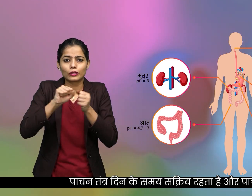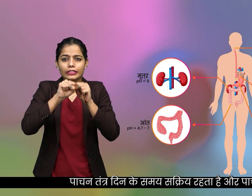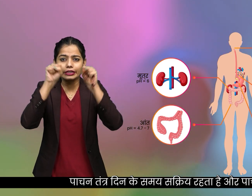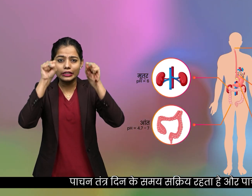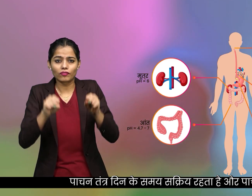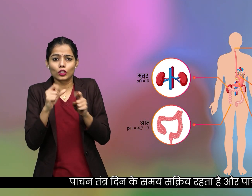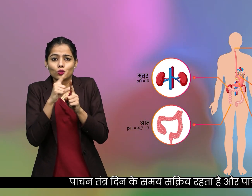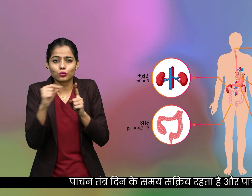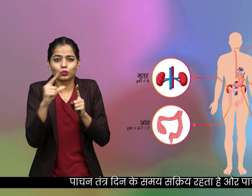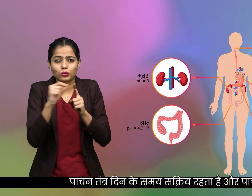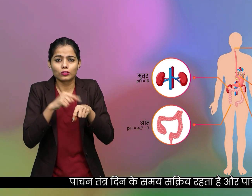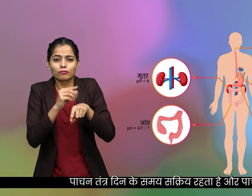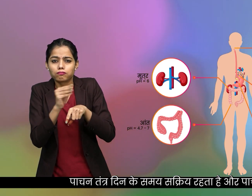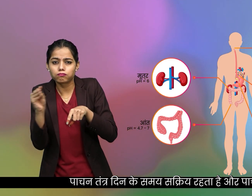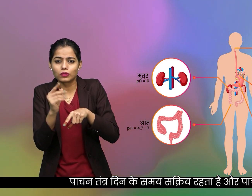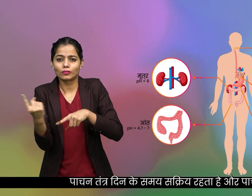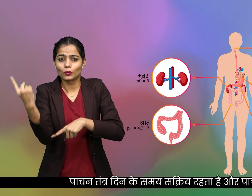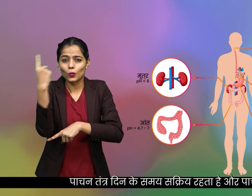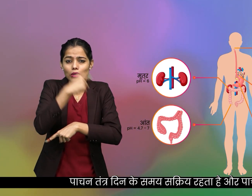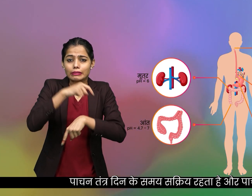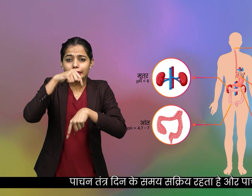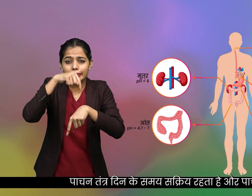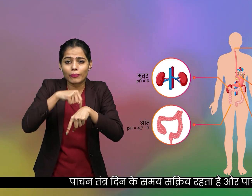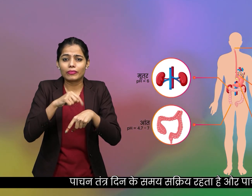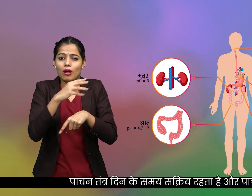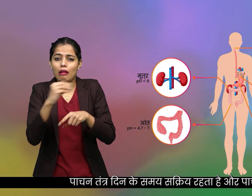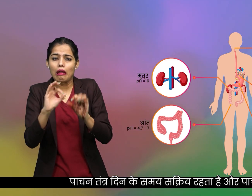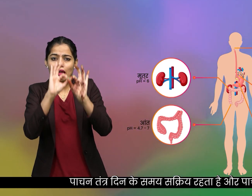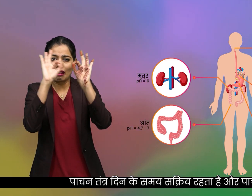पाचन तंत्र दिन में समय सक्रिय रहता है और